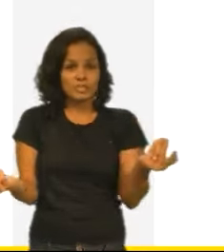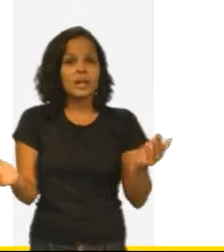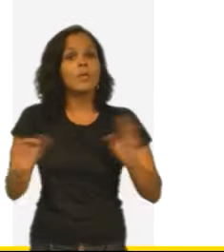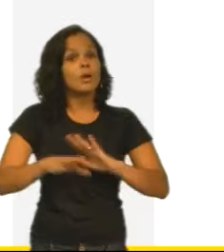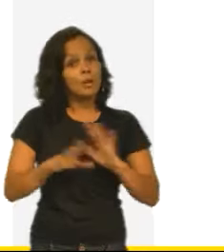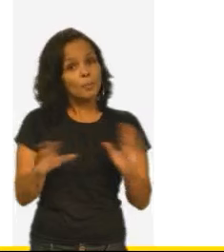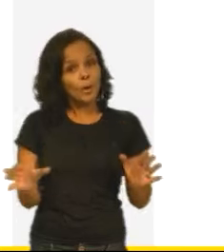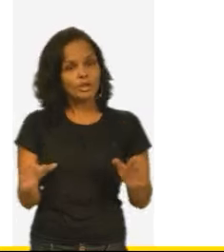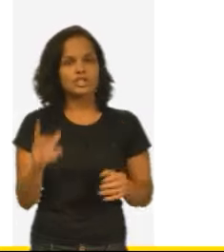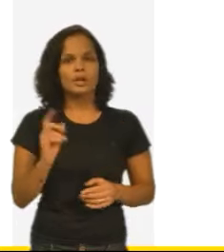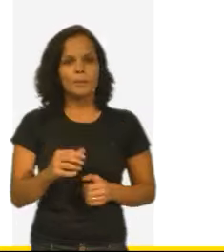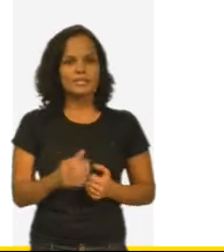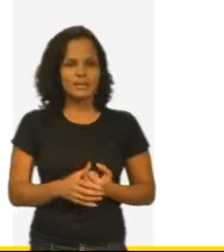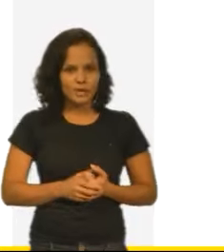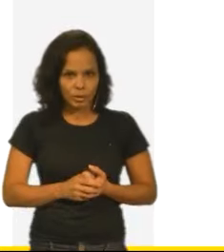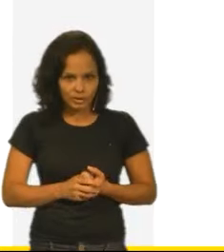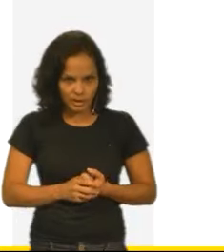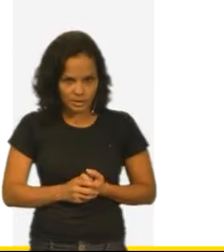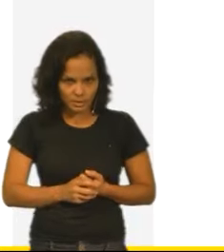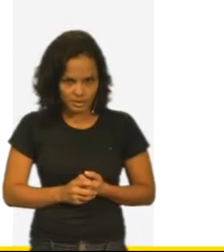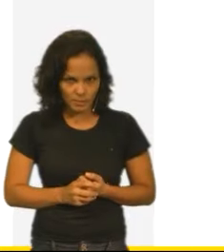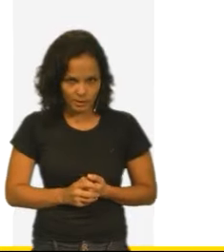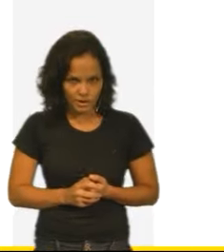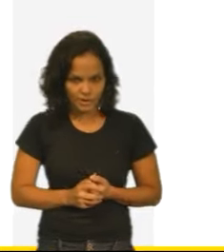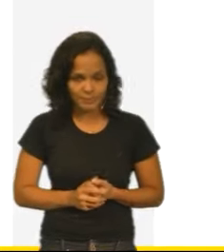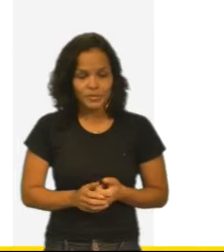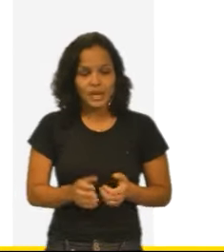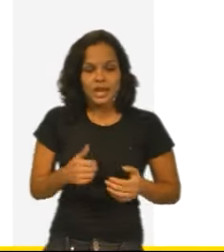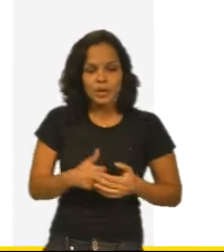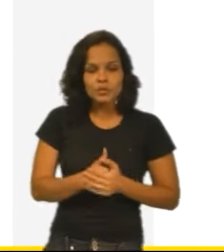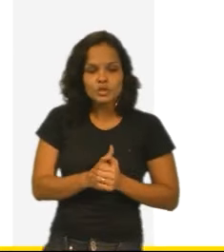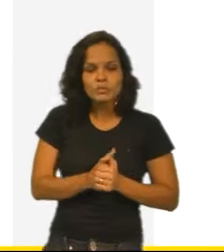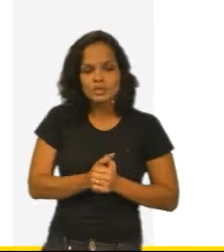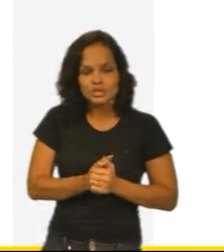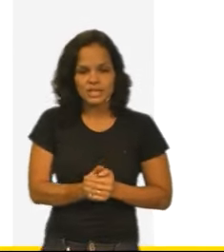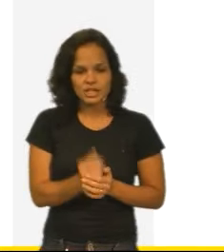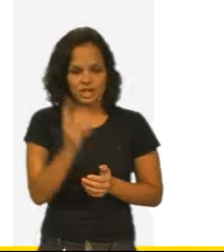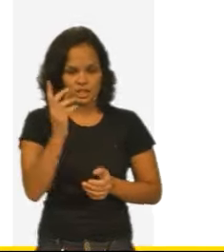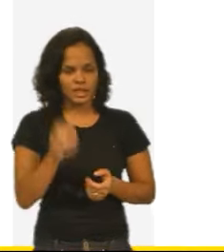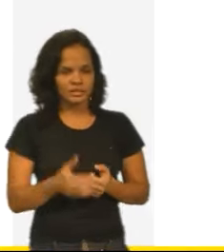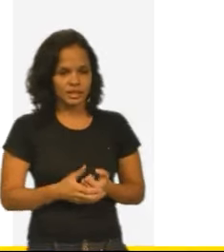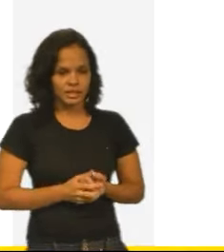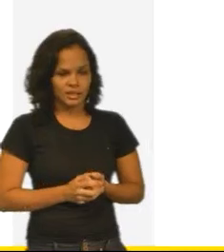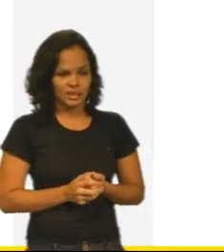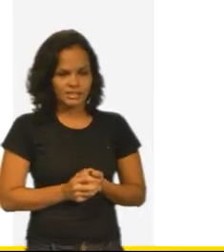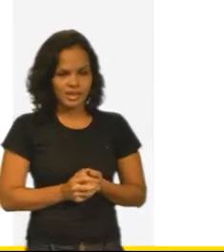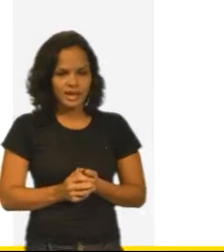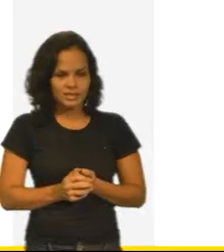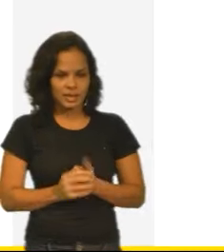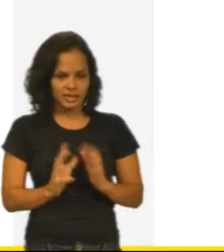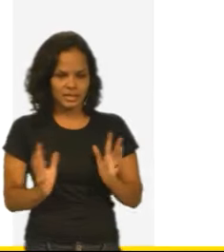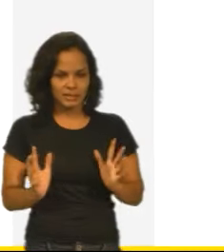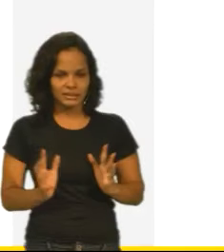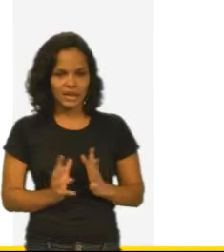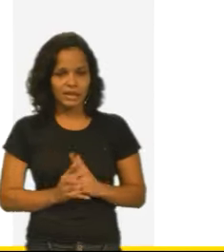são? Pode, mas haverá alteração semântica. Eu costumo dizer, gente, em iniciar essa matéria,